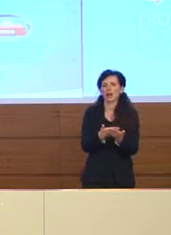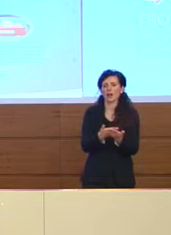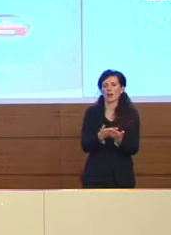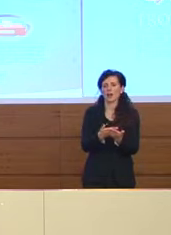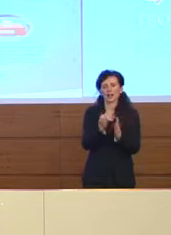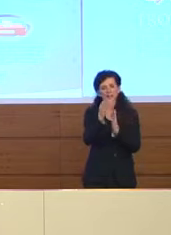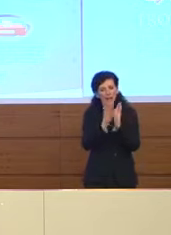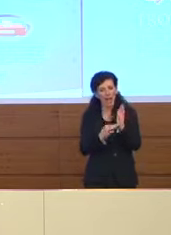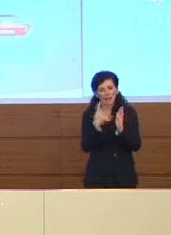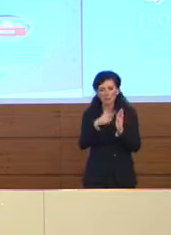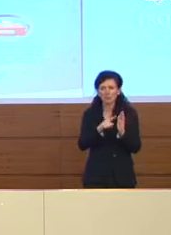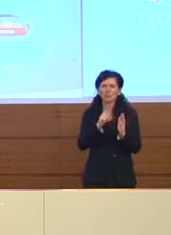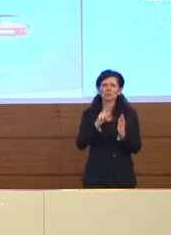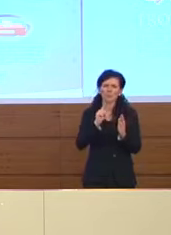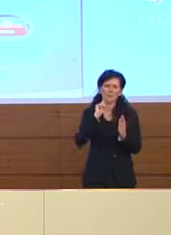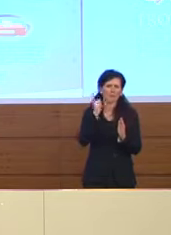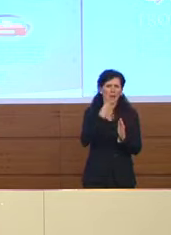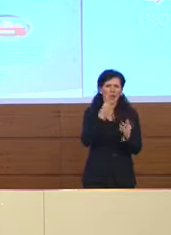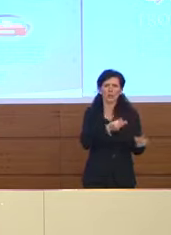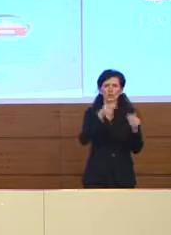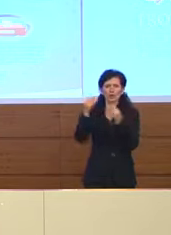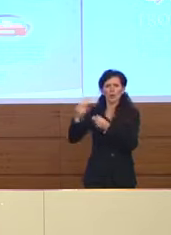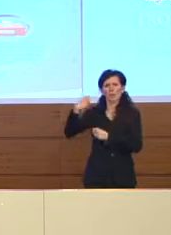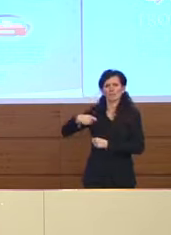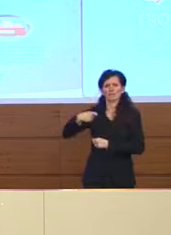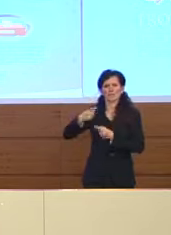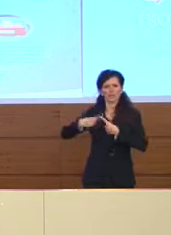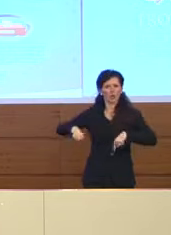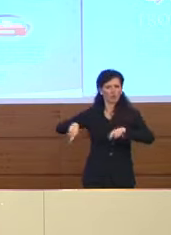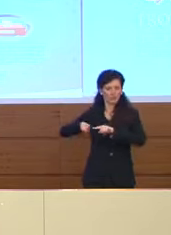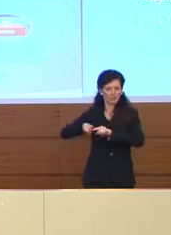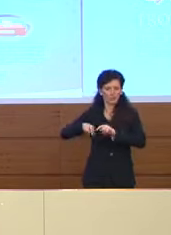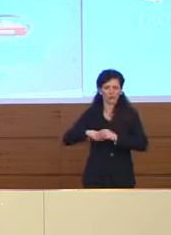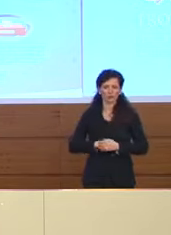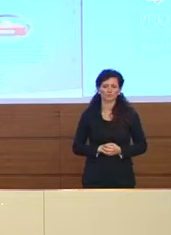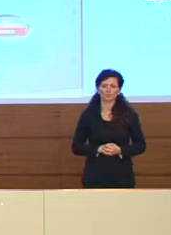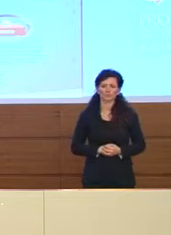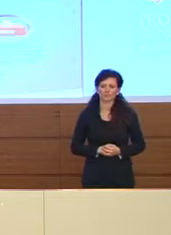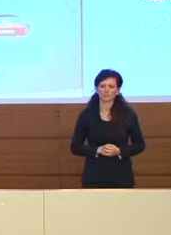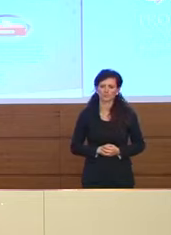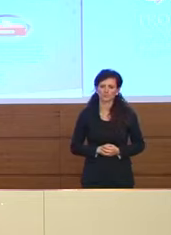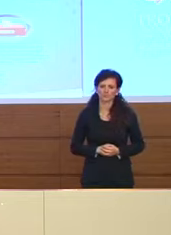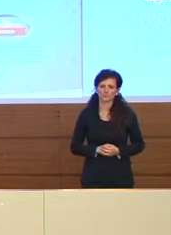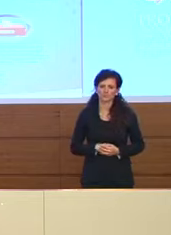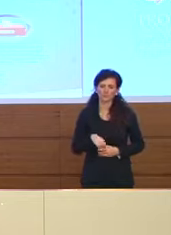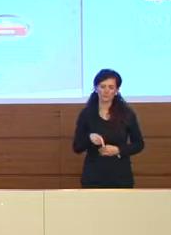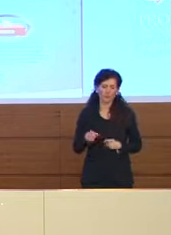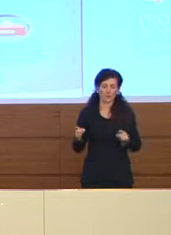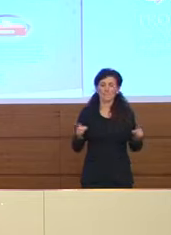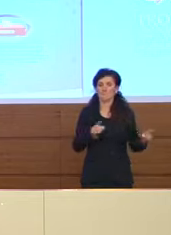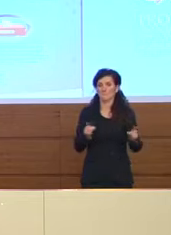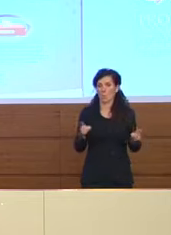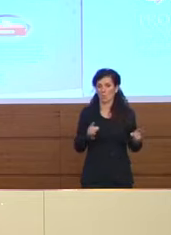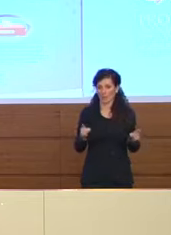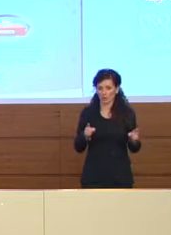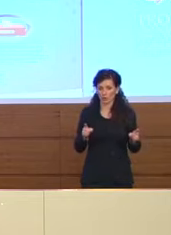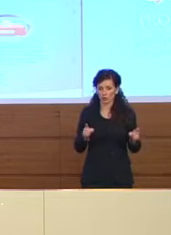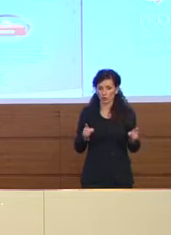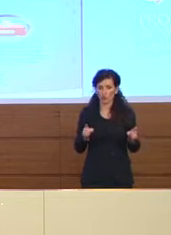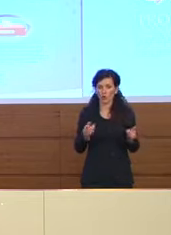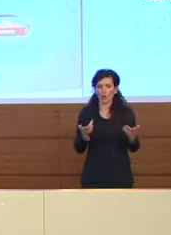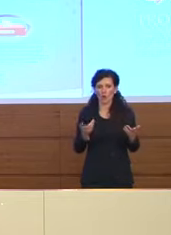ministri e siccome siamo ancora in fase di elaborazione di formulazione di